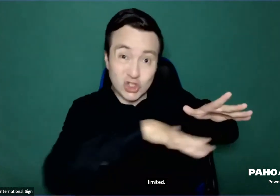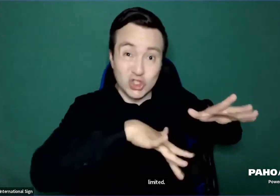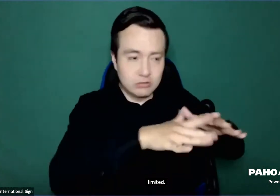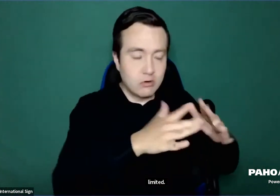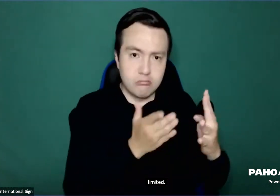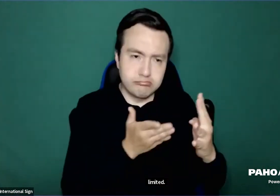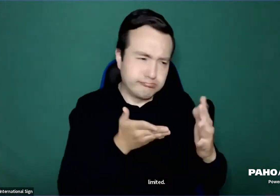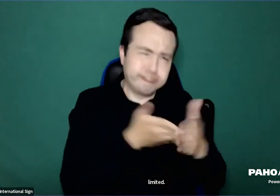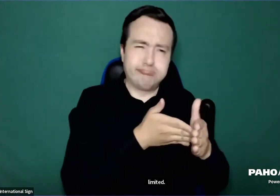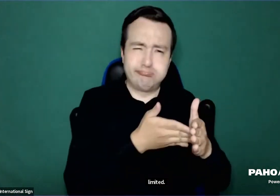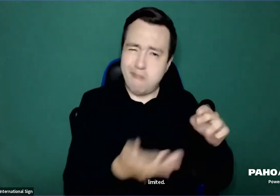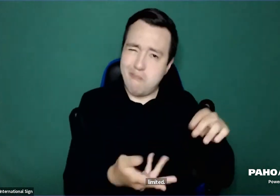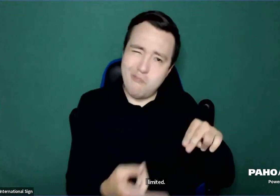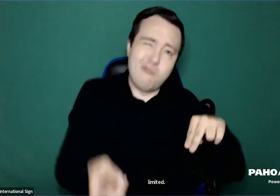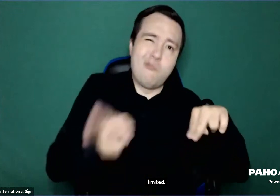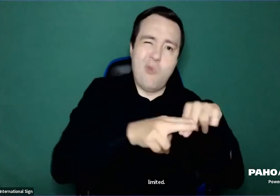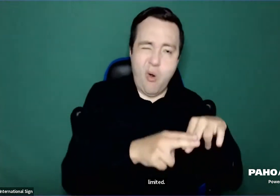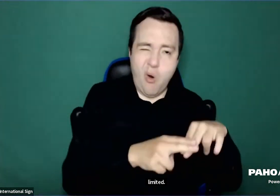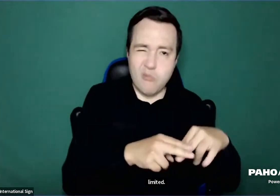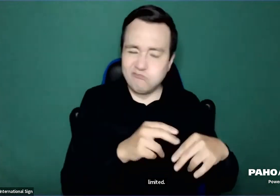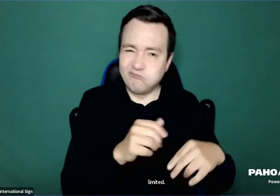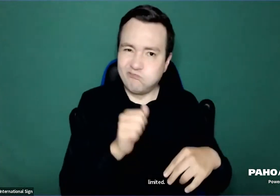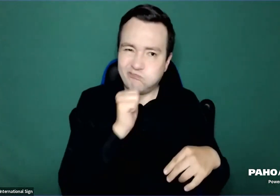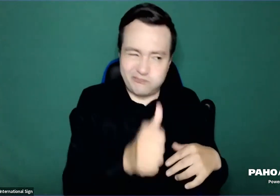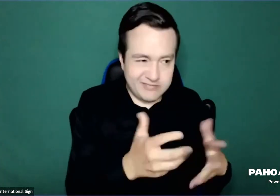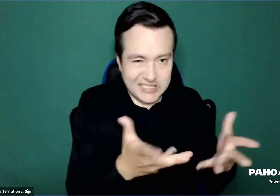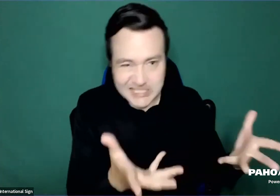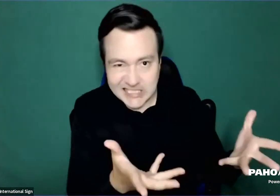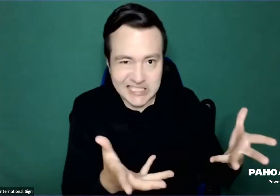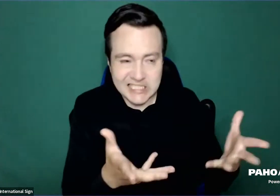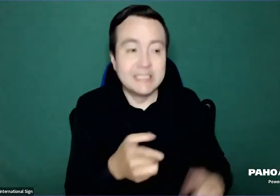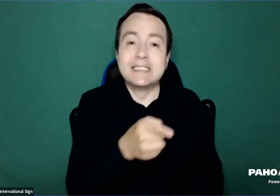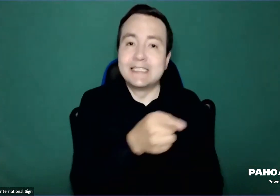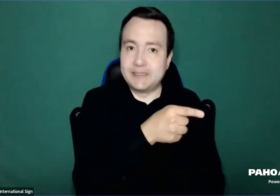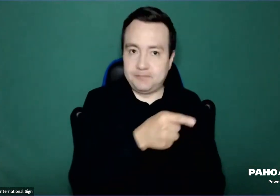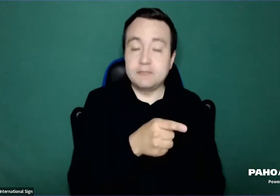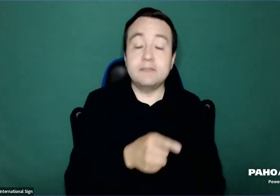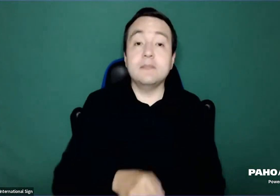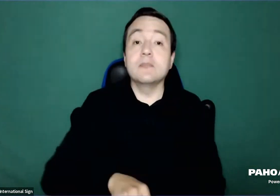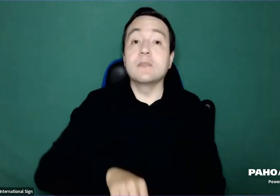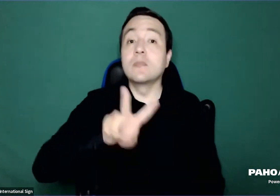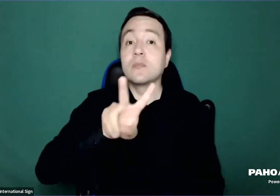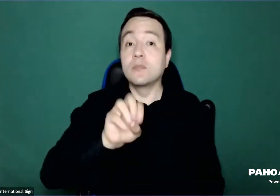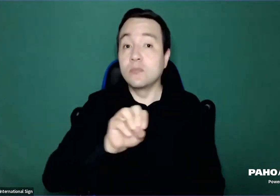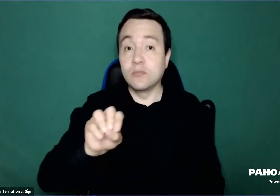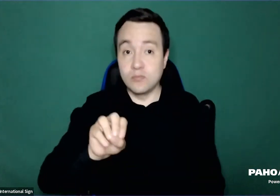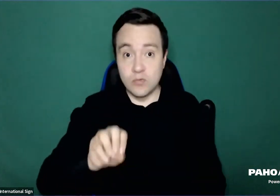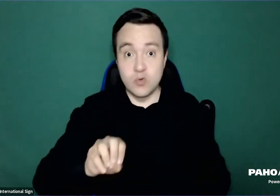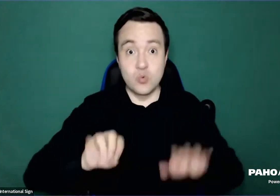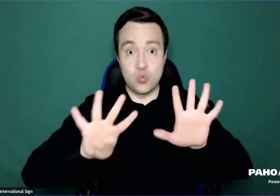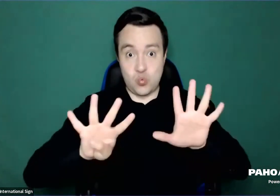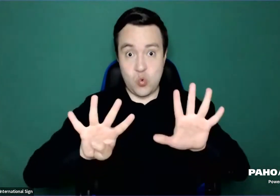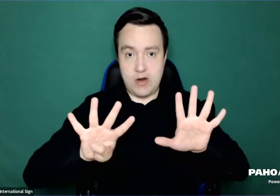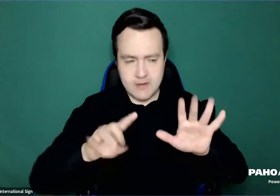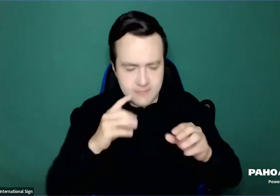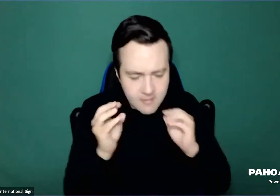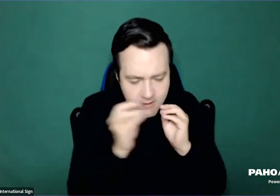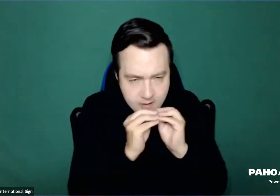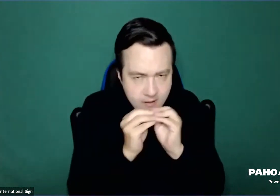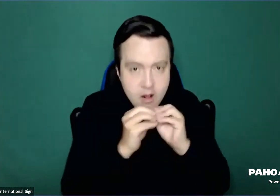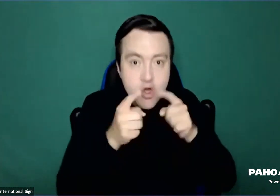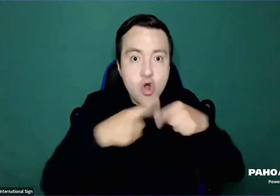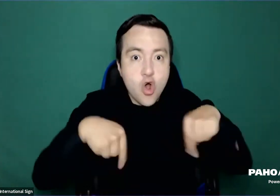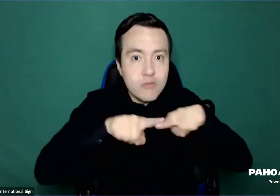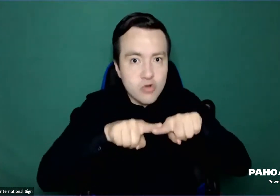2019, apresentamos o trabalho à Comissão de Alto Nível, Salud Universal no siglo XX-XXI.